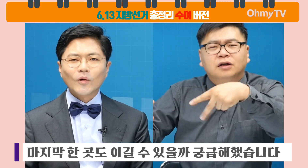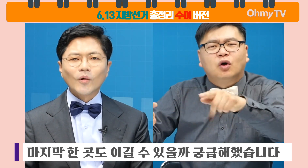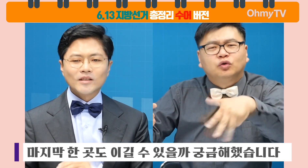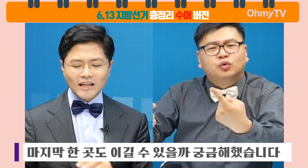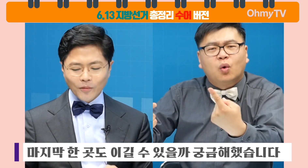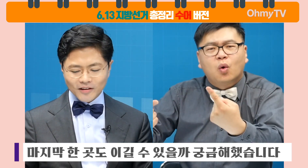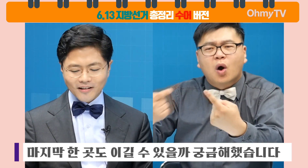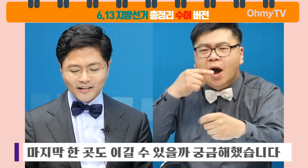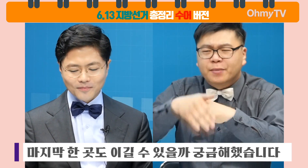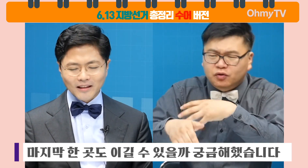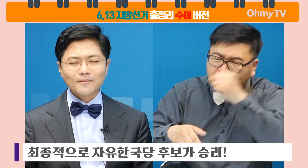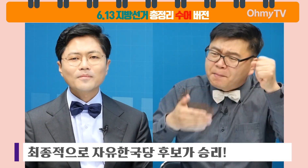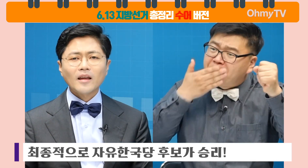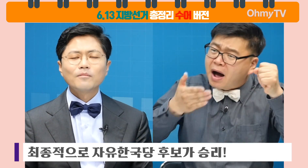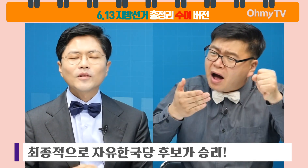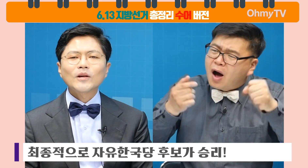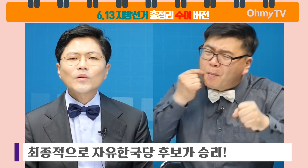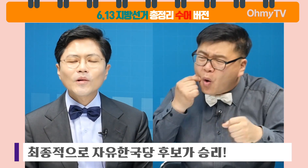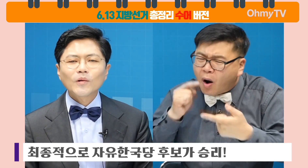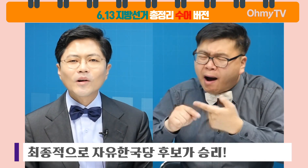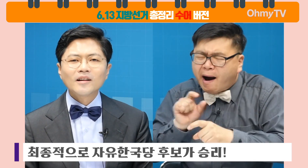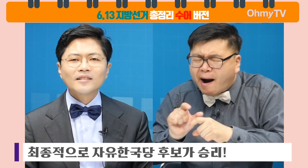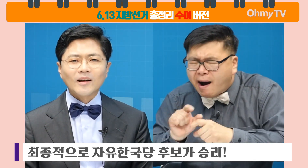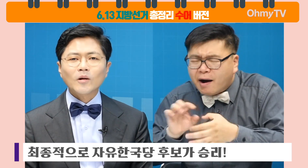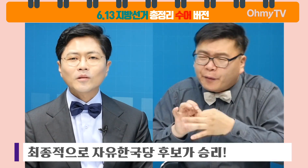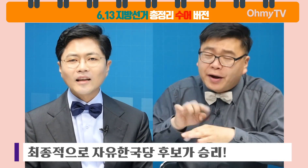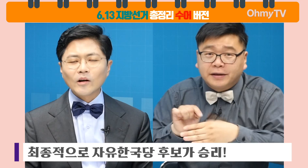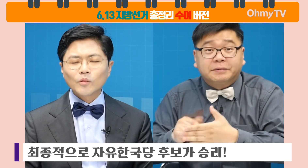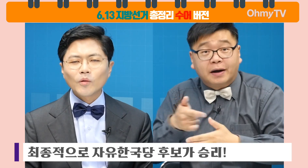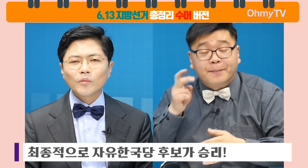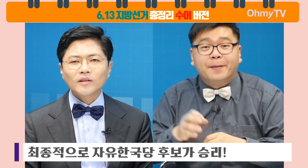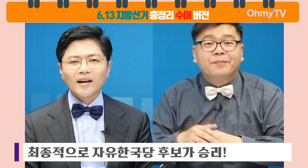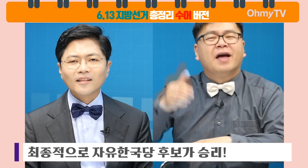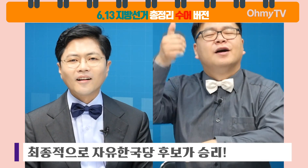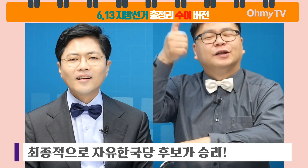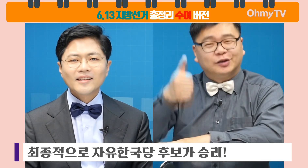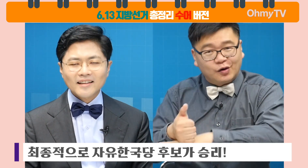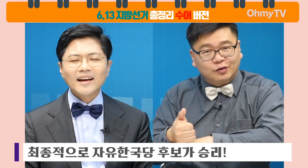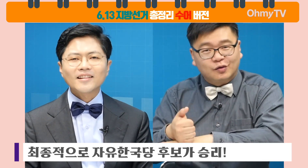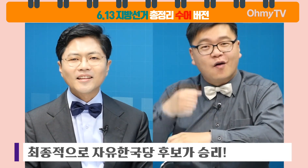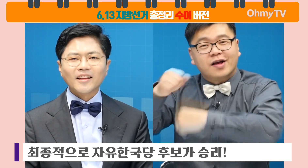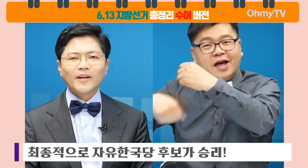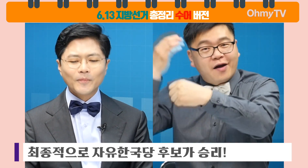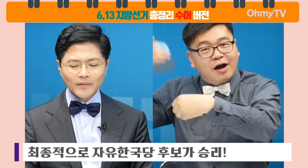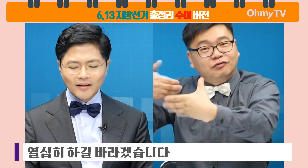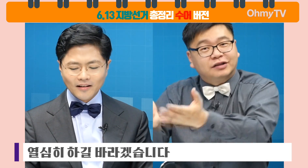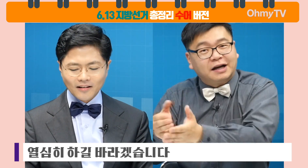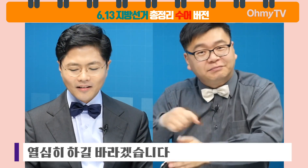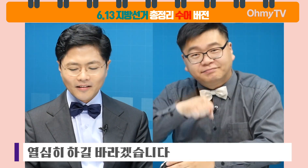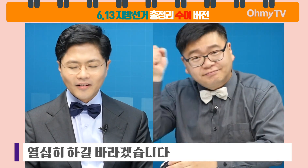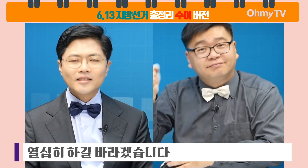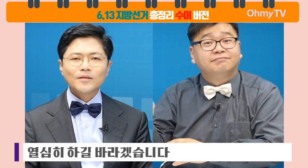갖고 지켜보신 것 같습니다. 최종적으로는 자유한국당 후보분께서 승리하셨는데요.